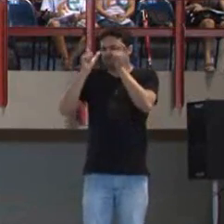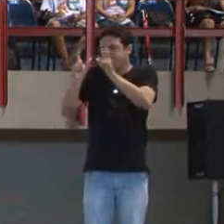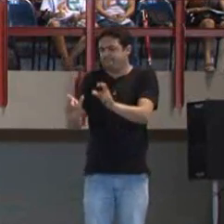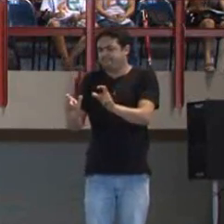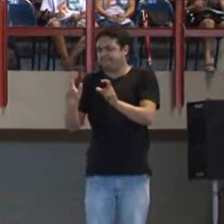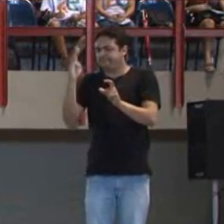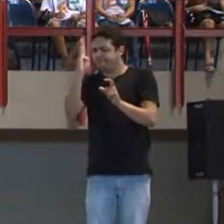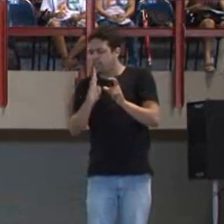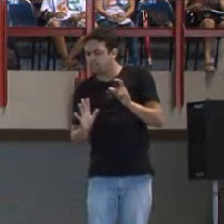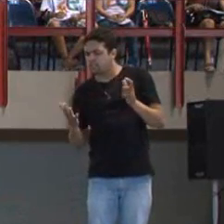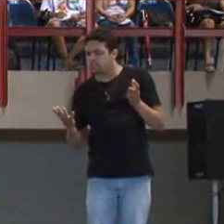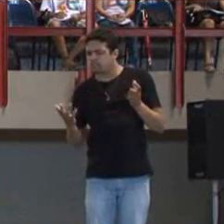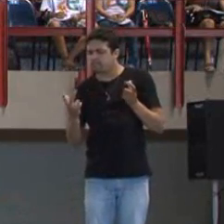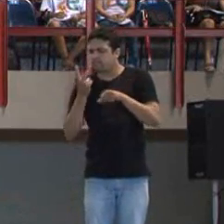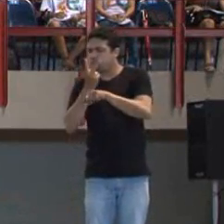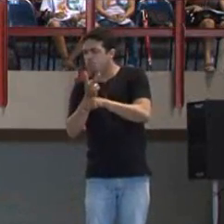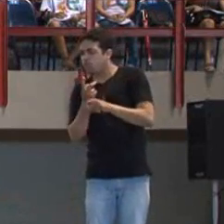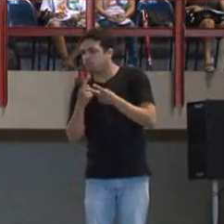Brasil?